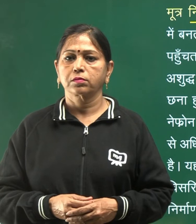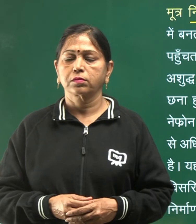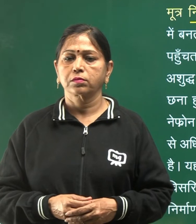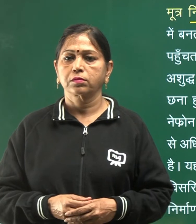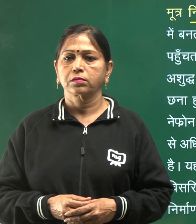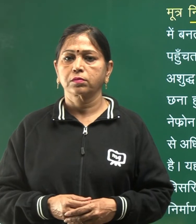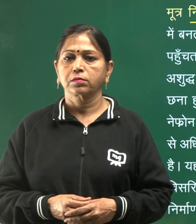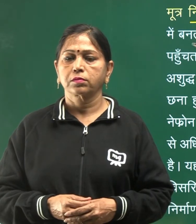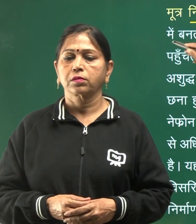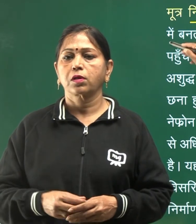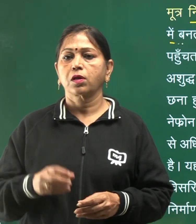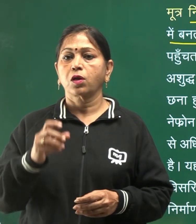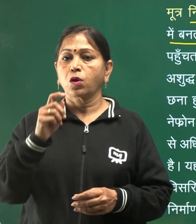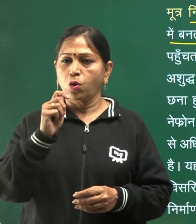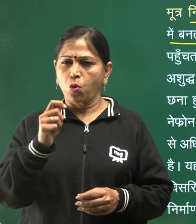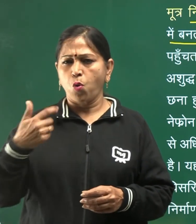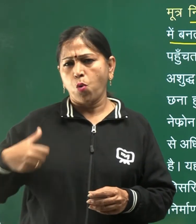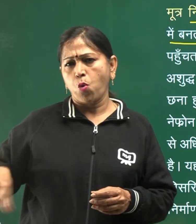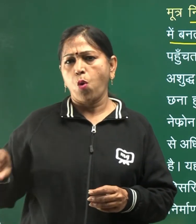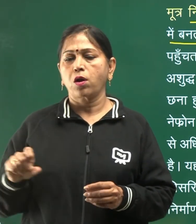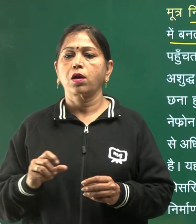मूत्र वक्राणु में बनता है।